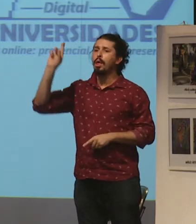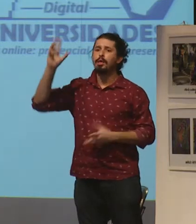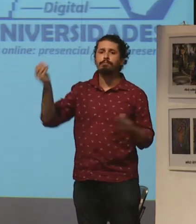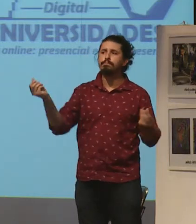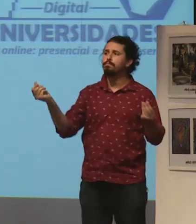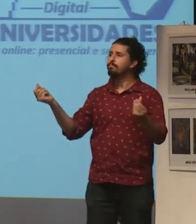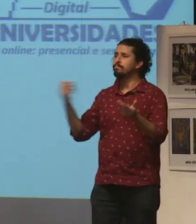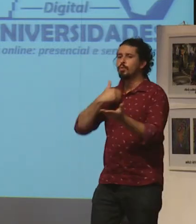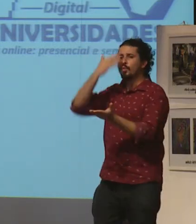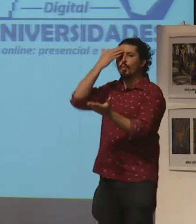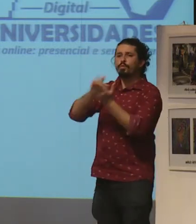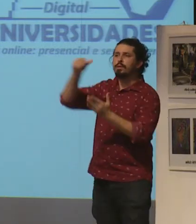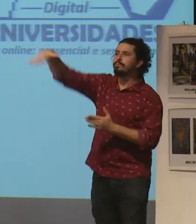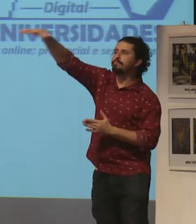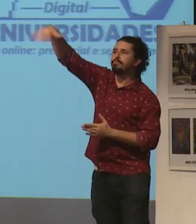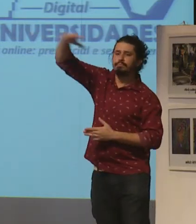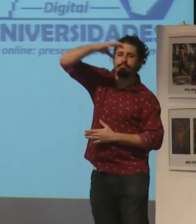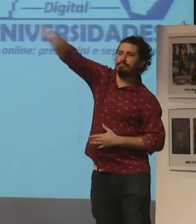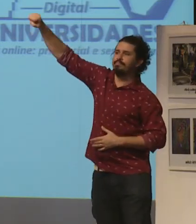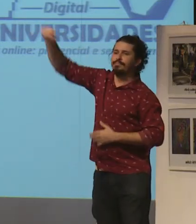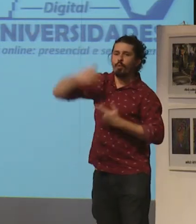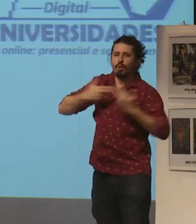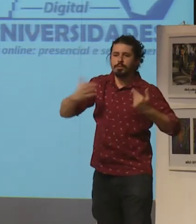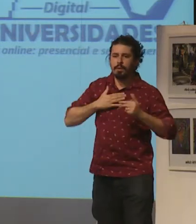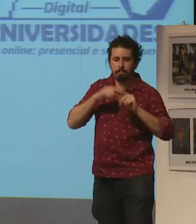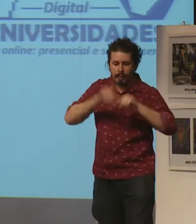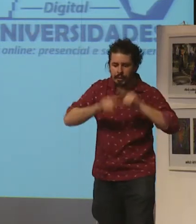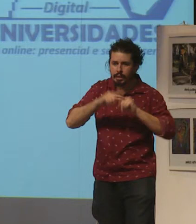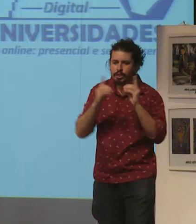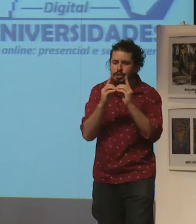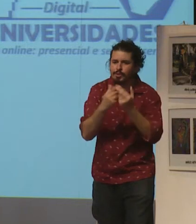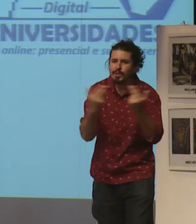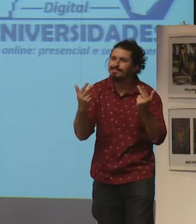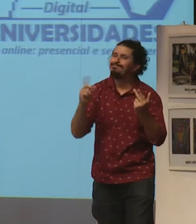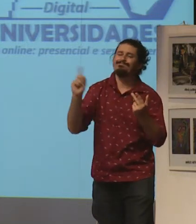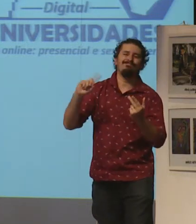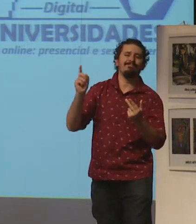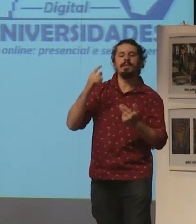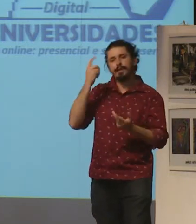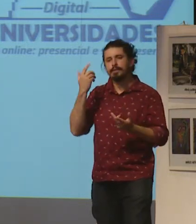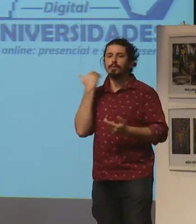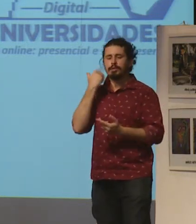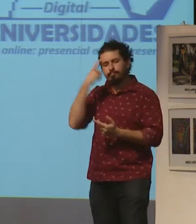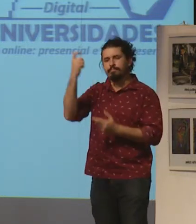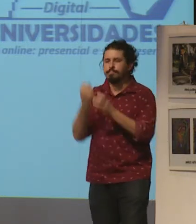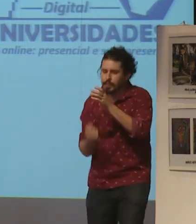quem era o servidor, qual o servidor, né? Qual era o servidor que ficava ali responsável por aquele site? A questão digital, né? Assim, tem onde botar